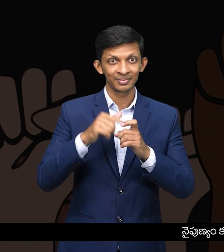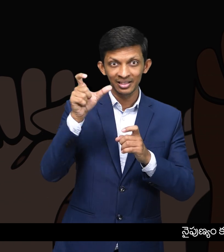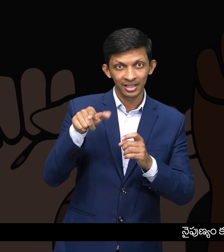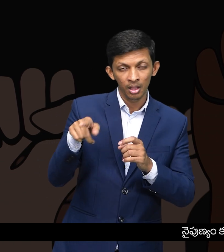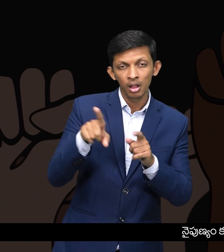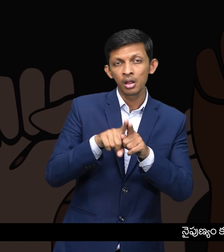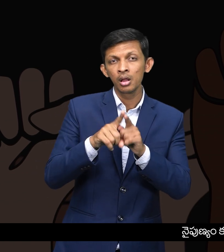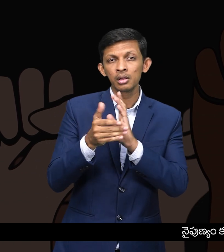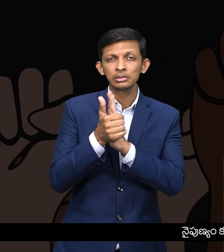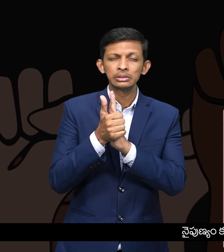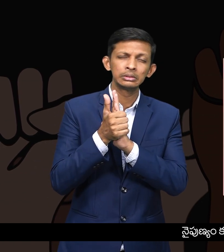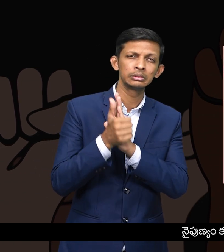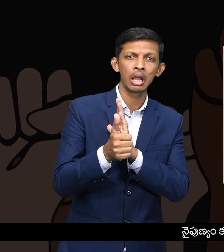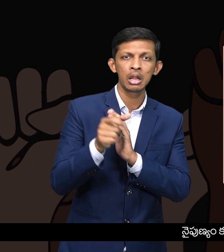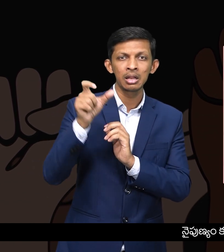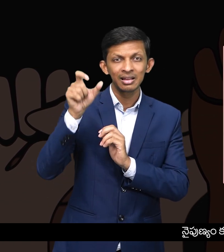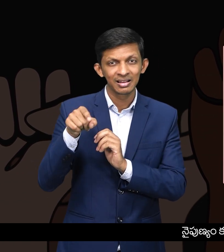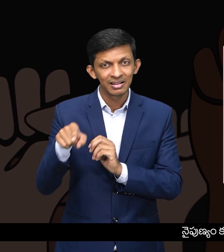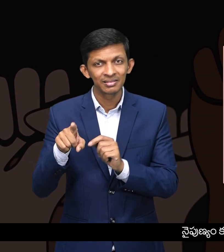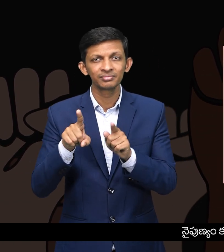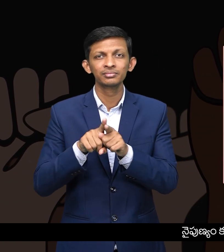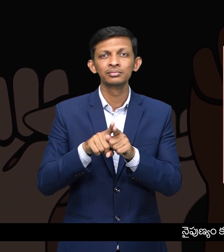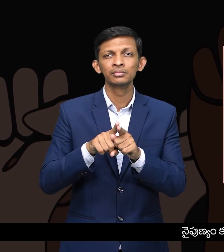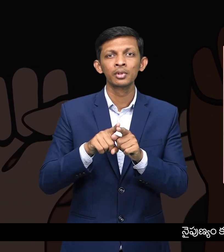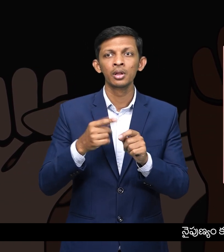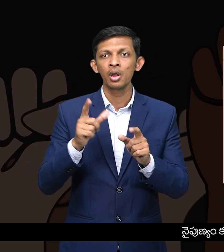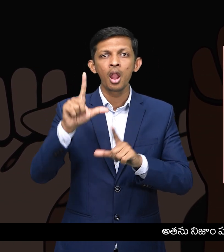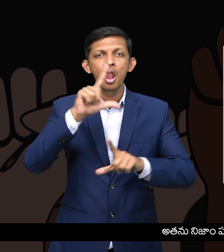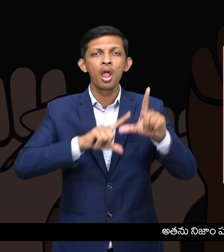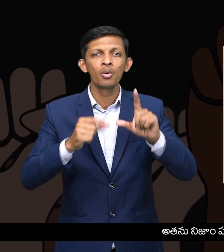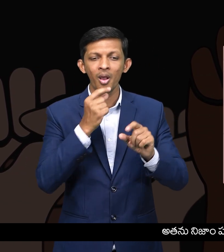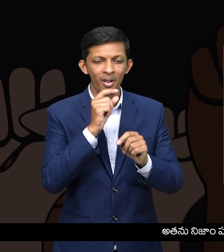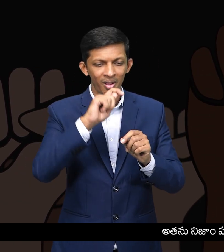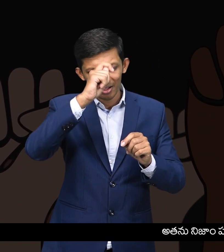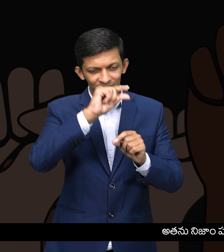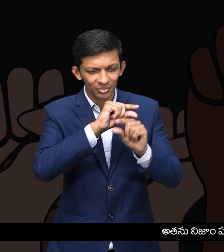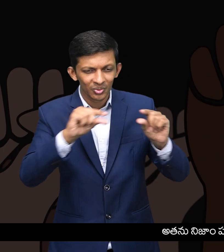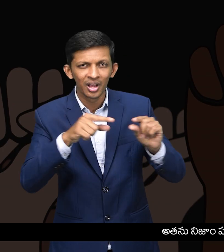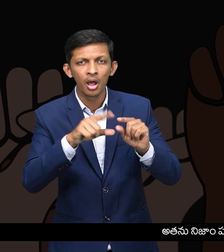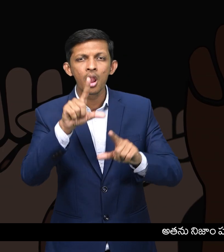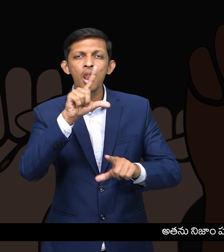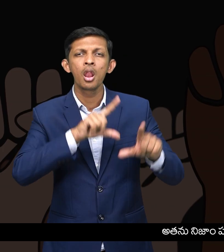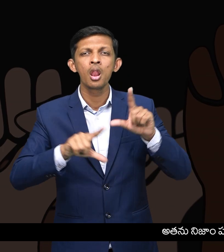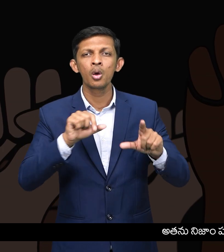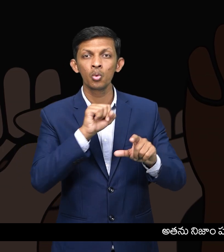నైపుణ్యం కలిగిన భాషావేత్త మరియు శిల్పి. అతను నిజాం పబ్లిక్ వర్క్స్ డిపార్ట్మెంట్లో చేరాడు.